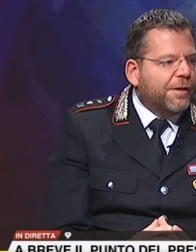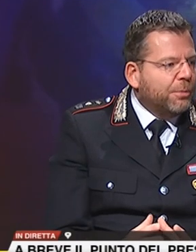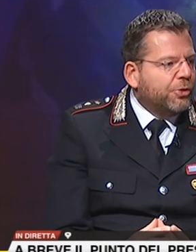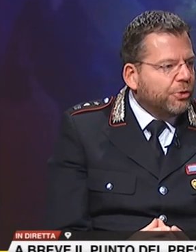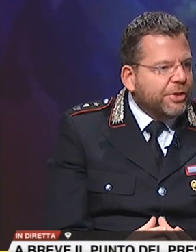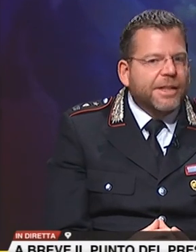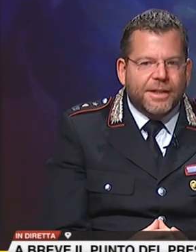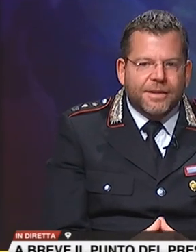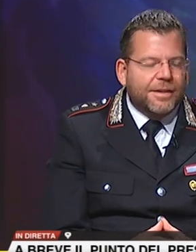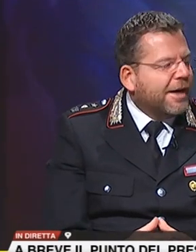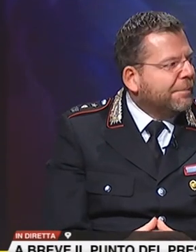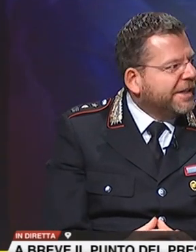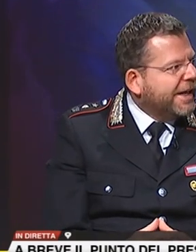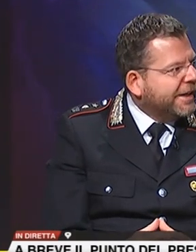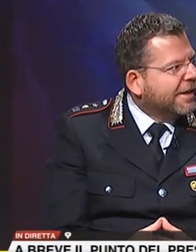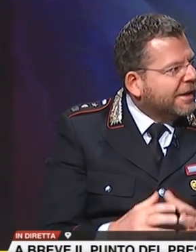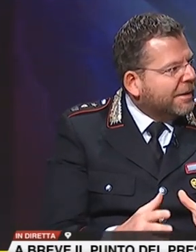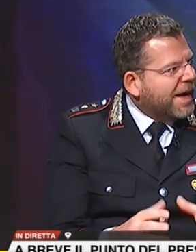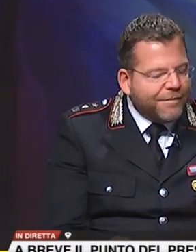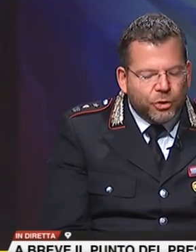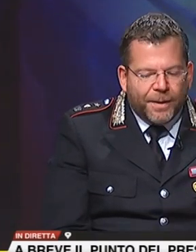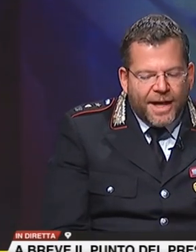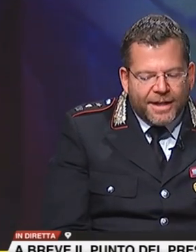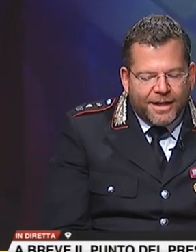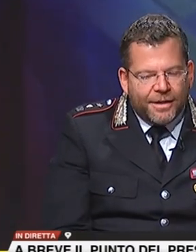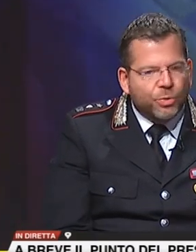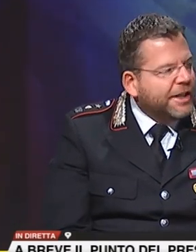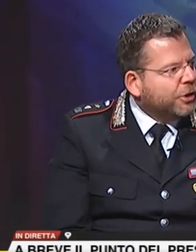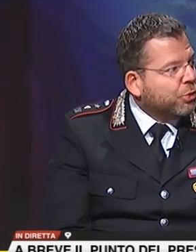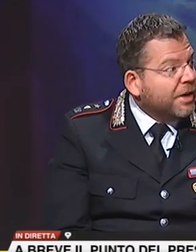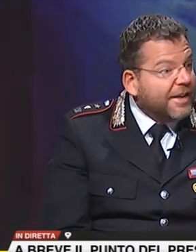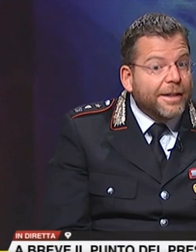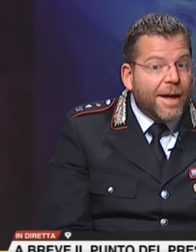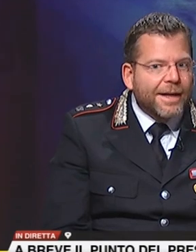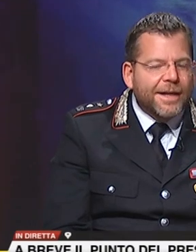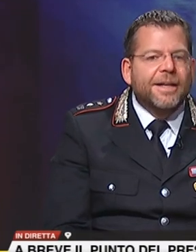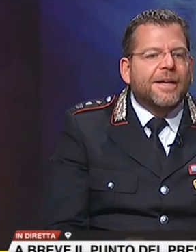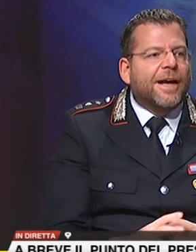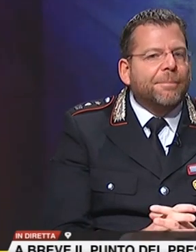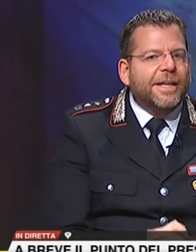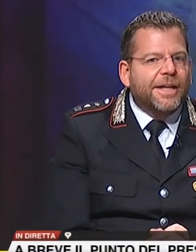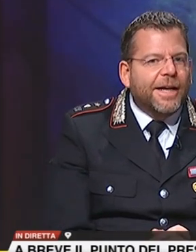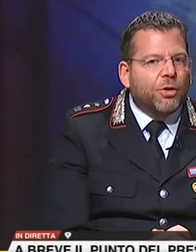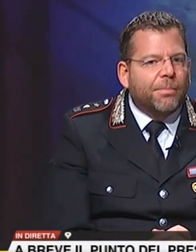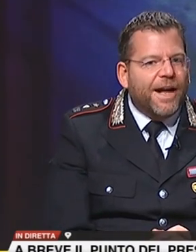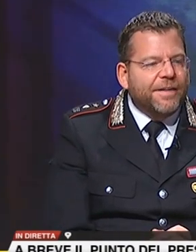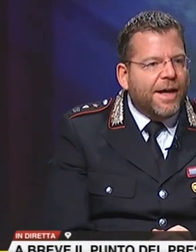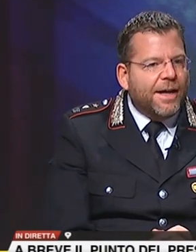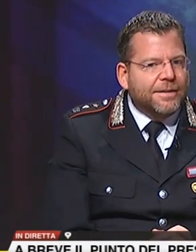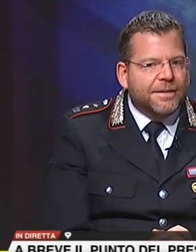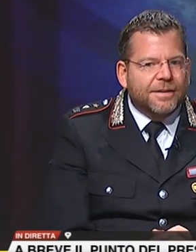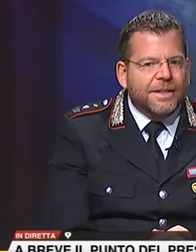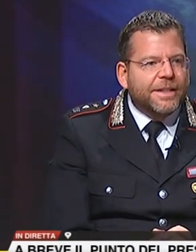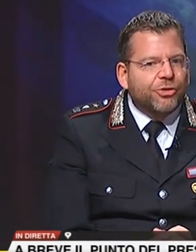semplificando, avremo bisogno sì di carabinieri bravi ad operare sul territorio, sulla strada, ma anche carabinieri, ecco, bravi